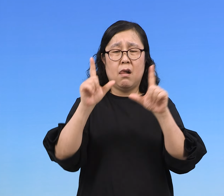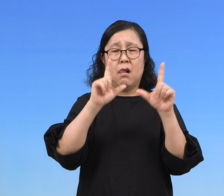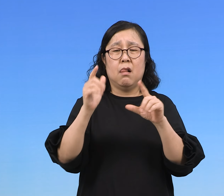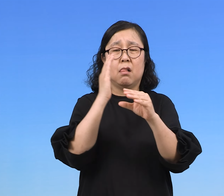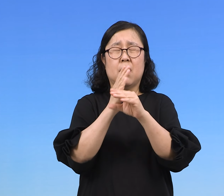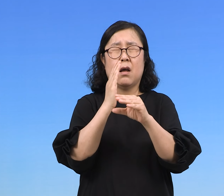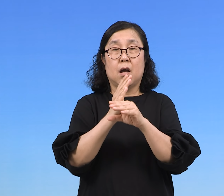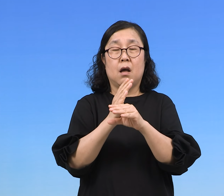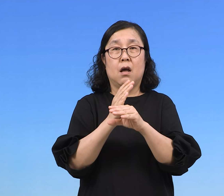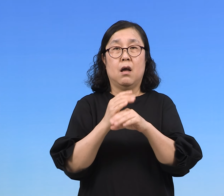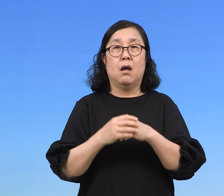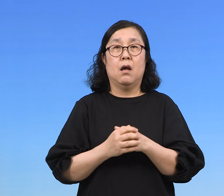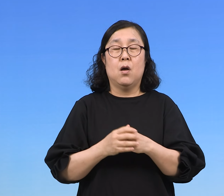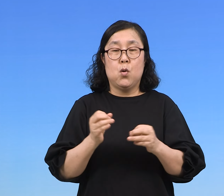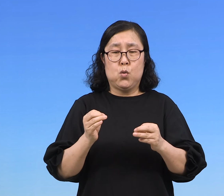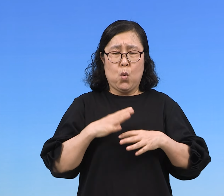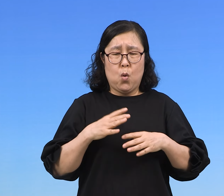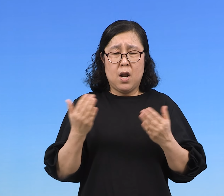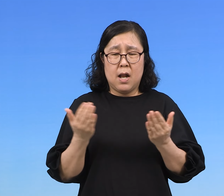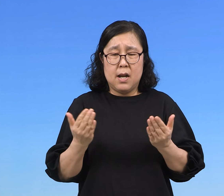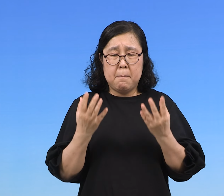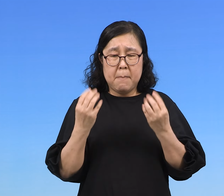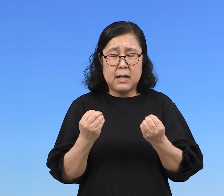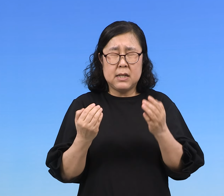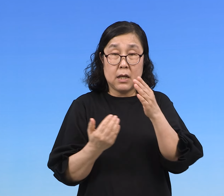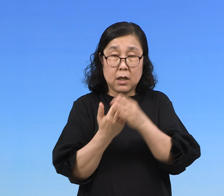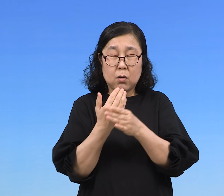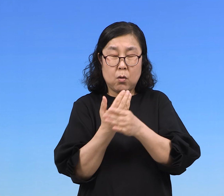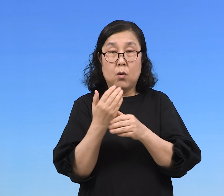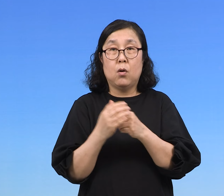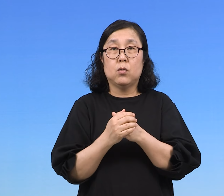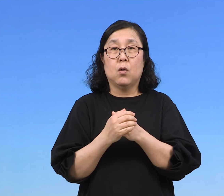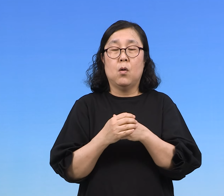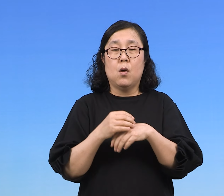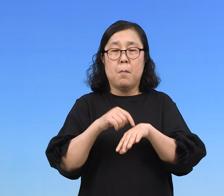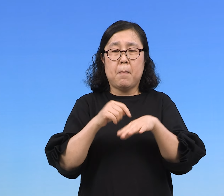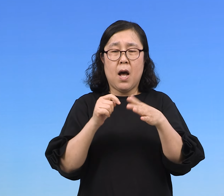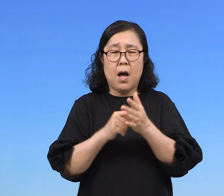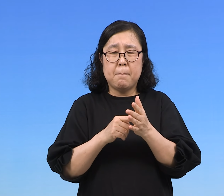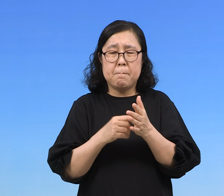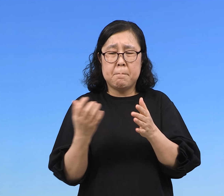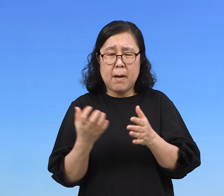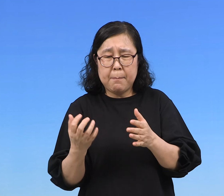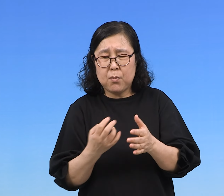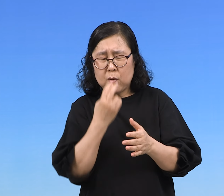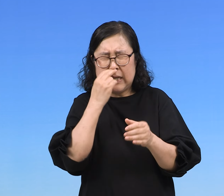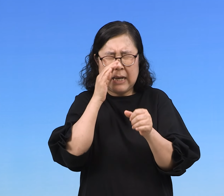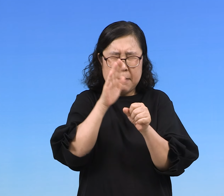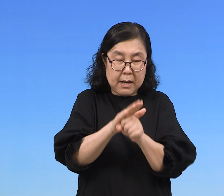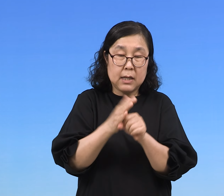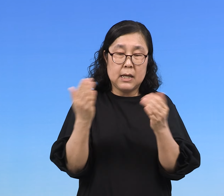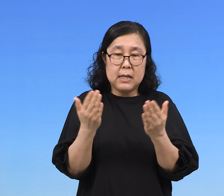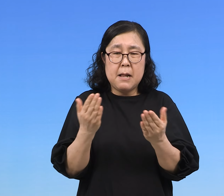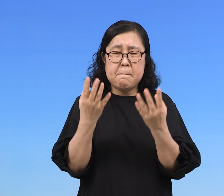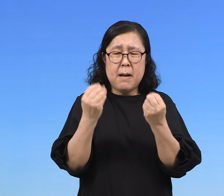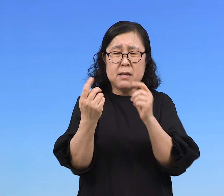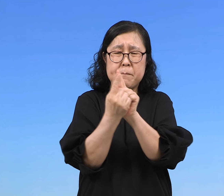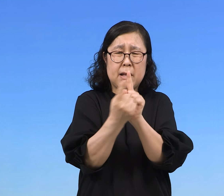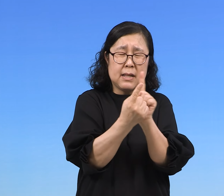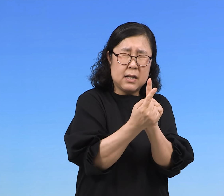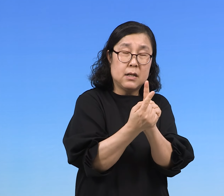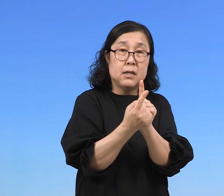가슴 쓸어내리는 놀랄 일도 많고 아픈 일도 많고 억장이 무너지는 일이 수시로 찾아오는 이